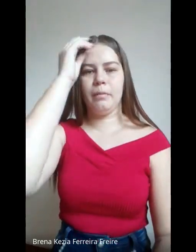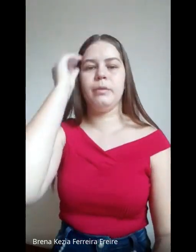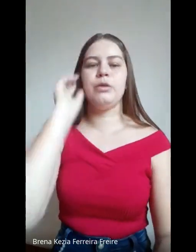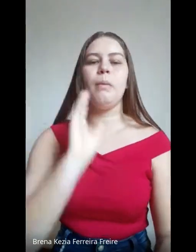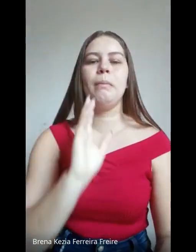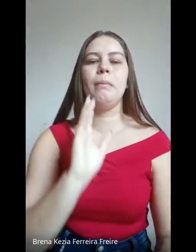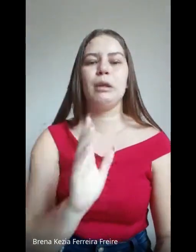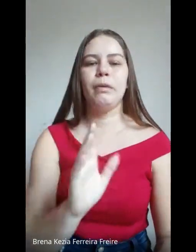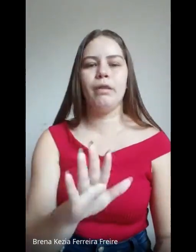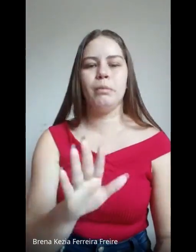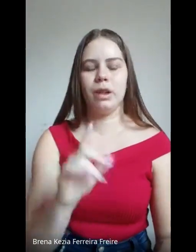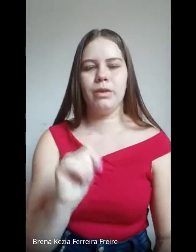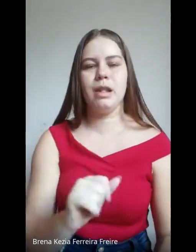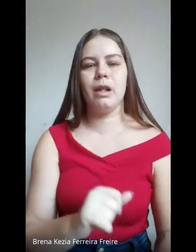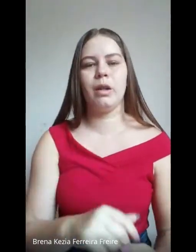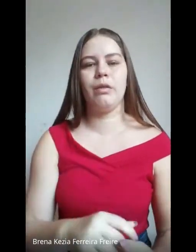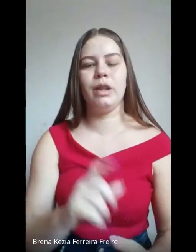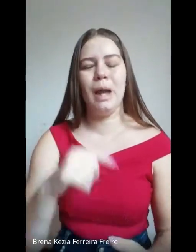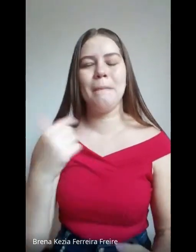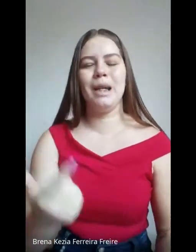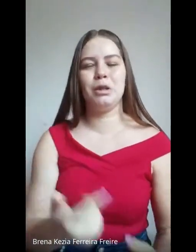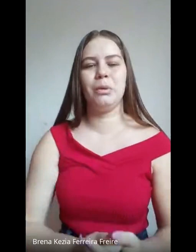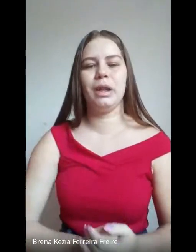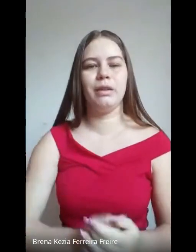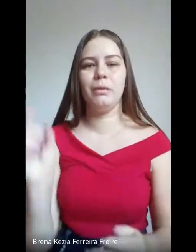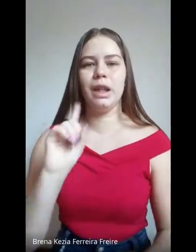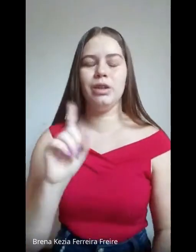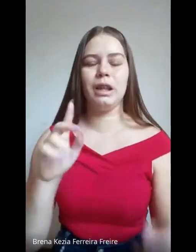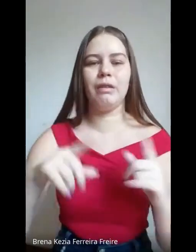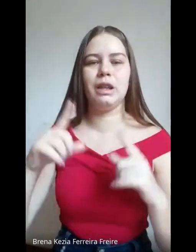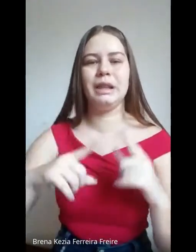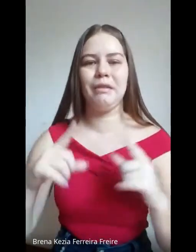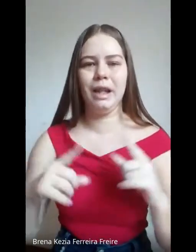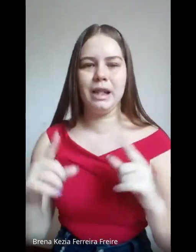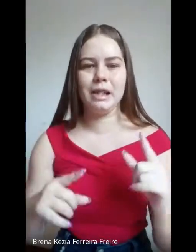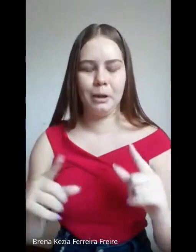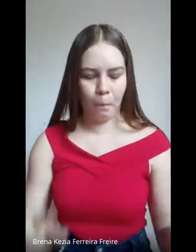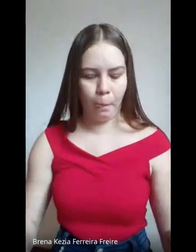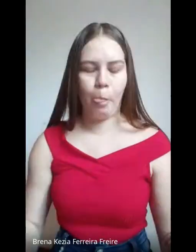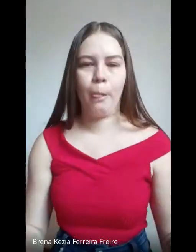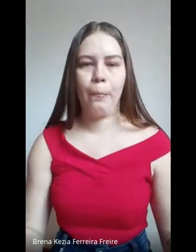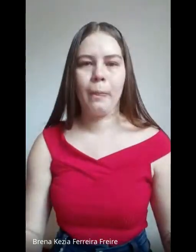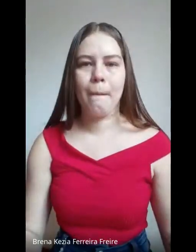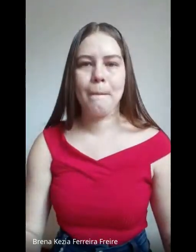João Pedro, por favor, amor, não desliga o microfone, repete, porque eu não entendi, estava dando interferência. Fiz